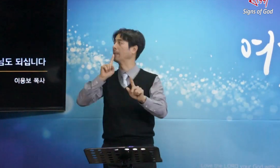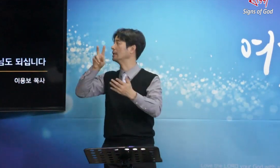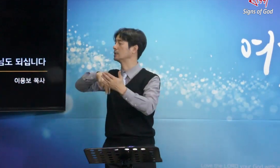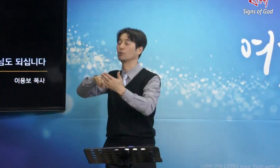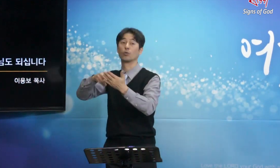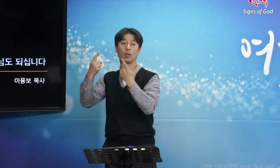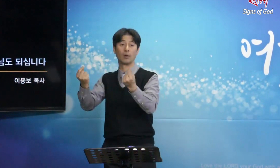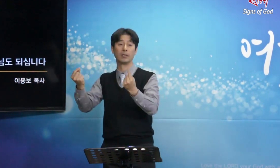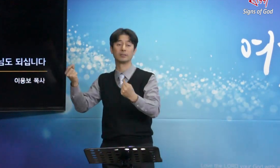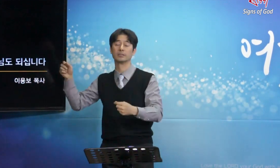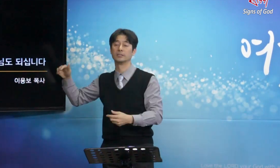예수님이